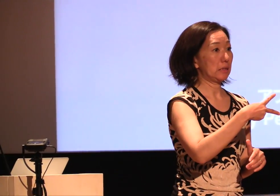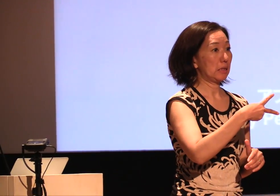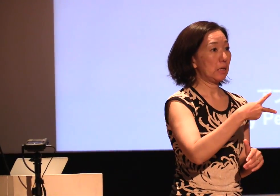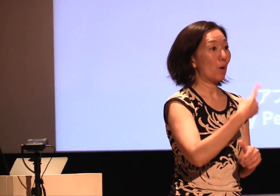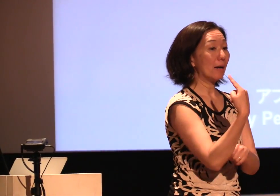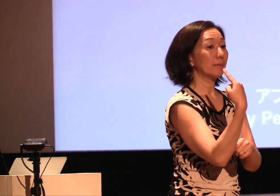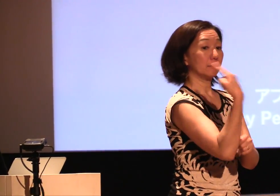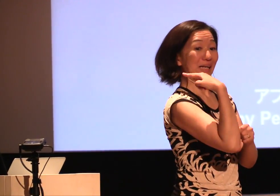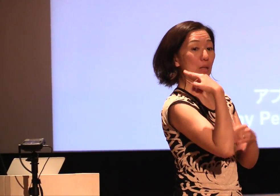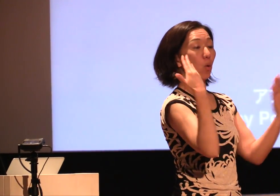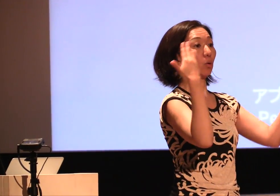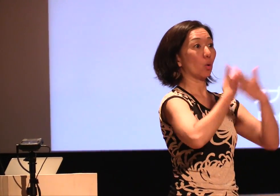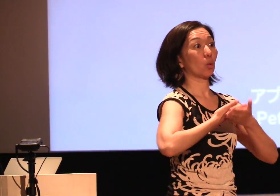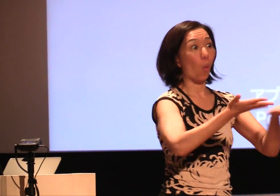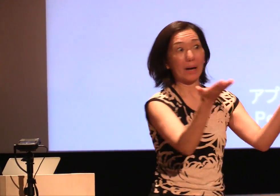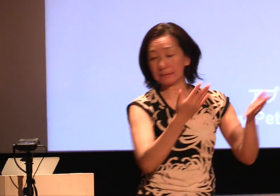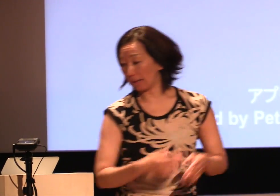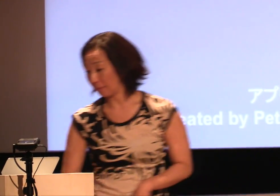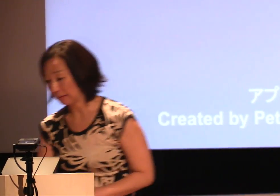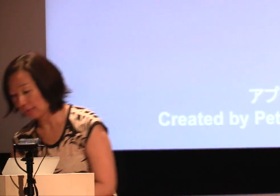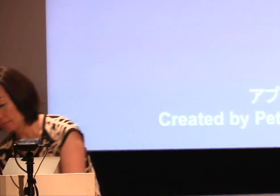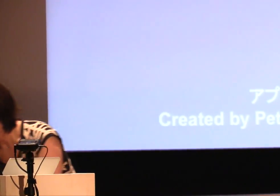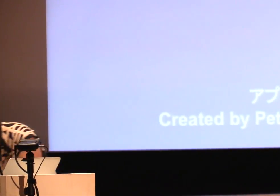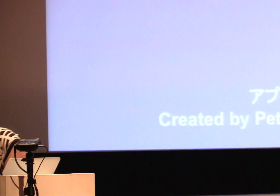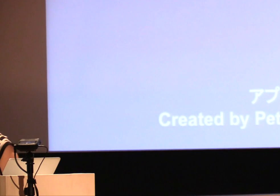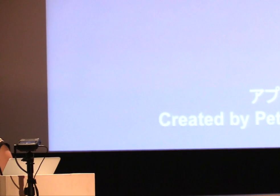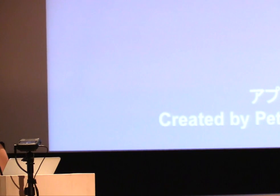アプリは昨日の夜公開しております。